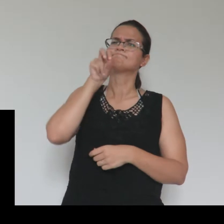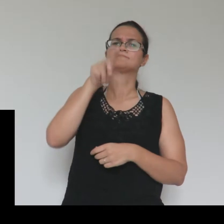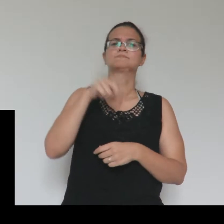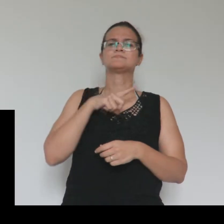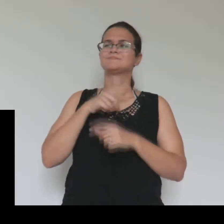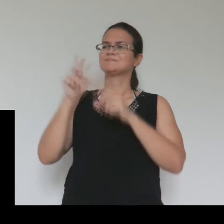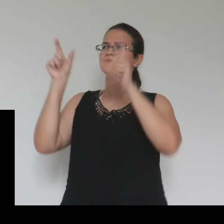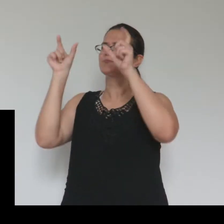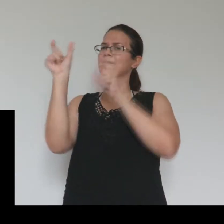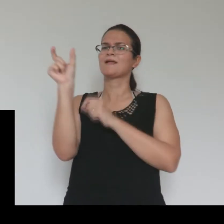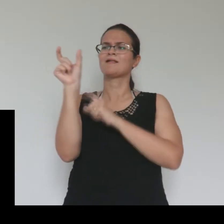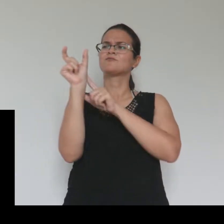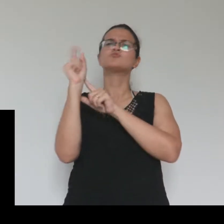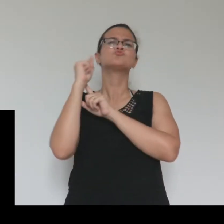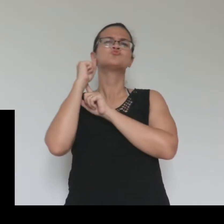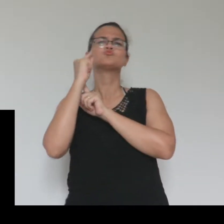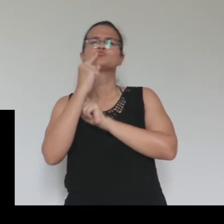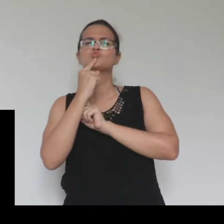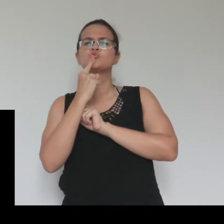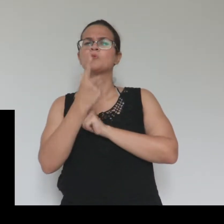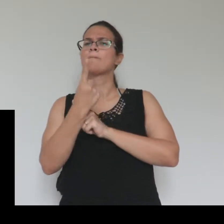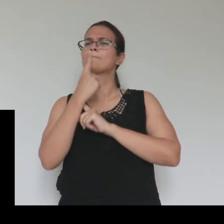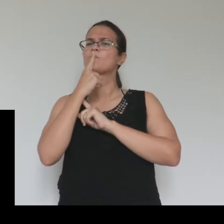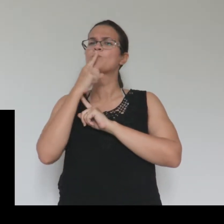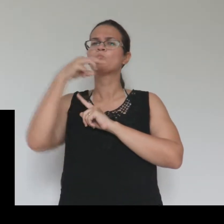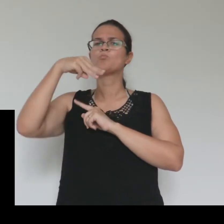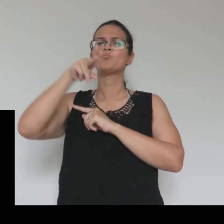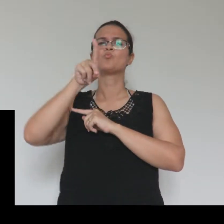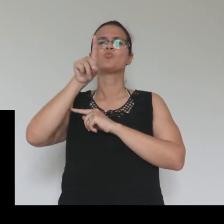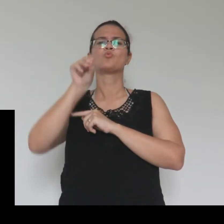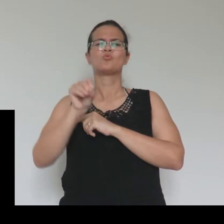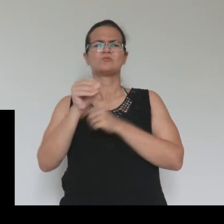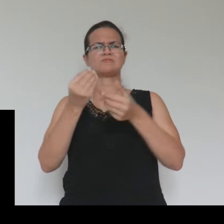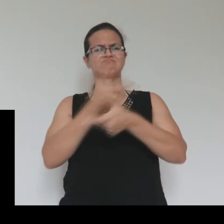né. A grande maioria de vocês já tiveram, né,